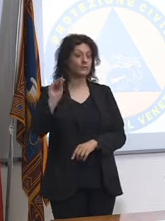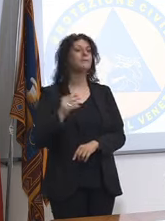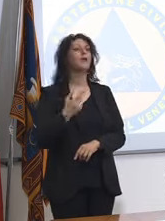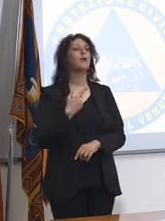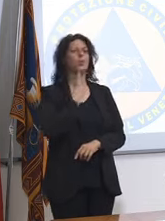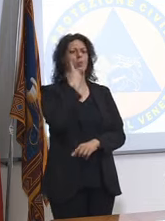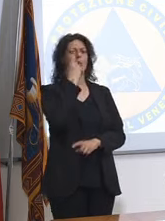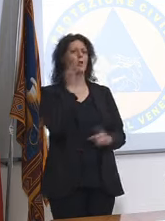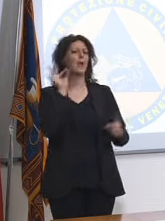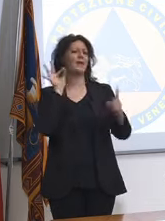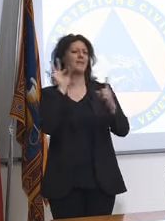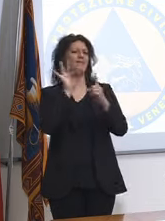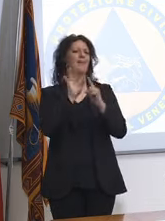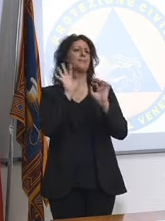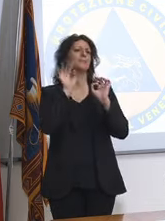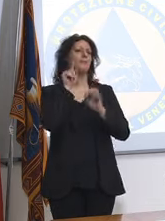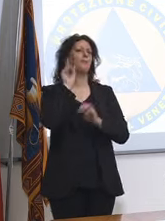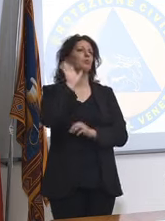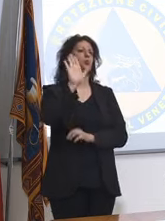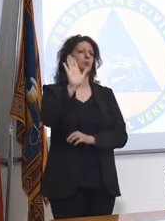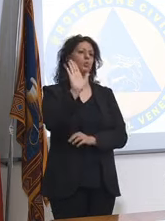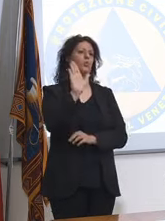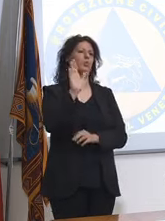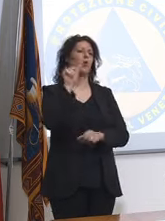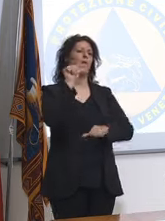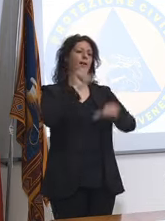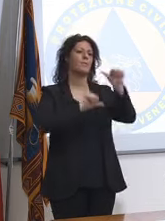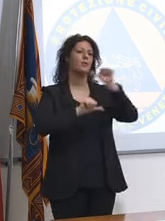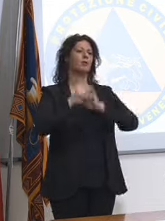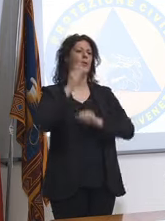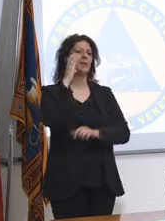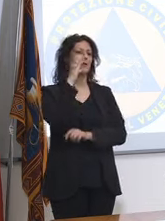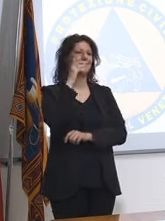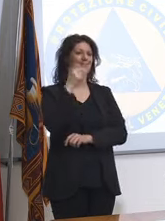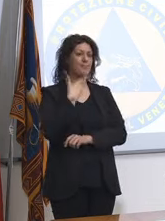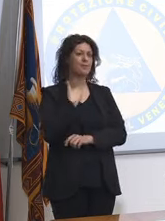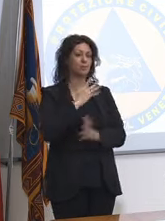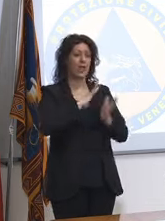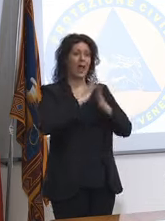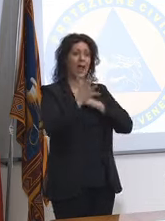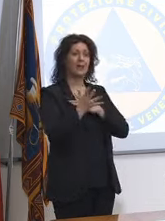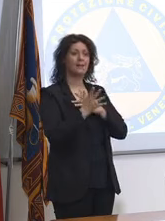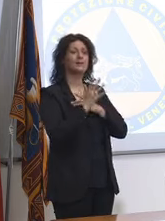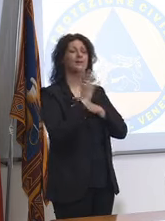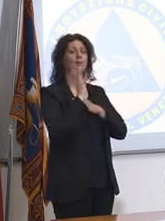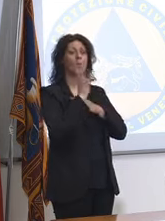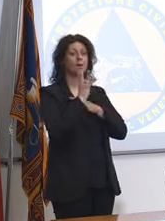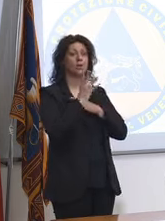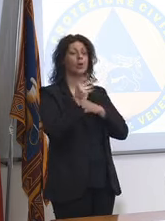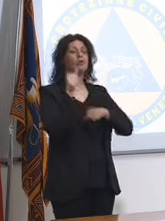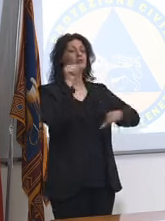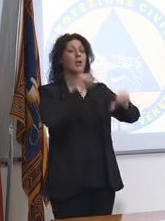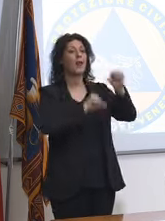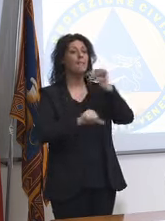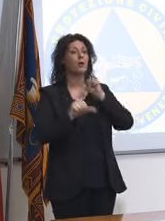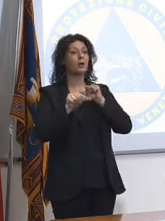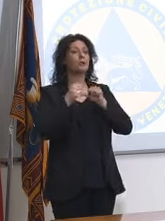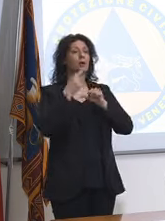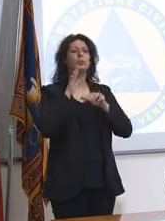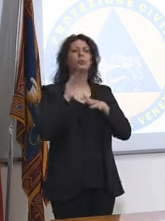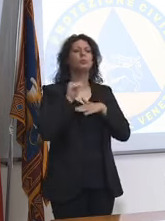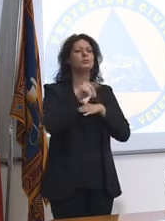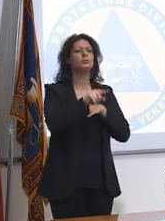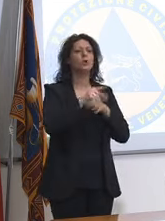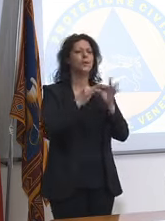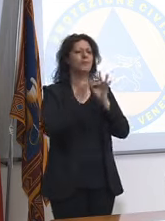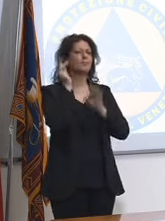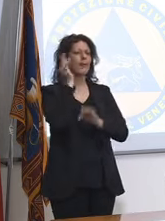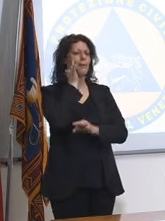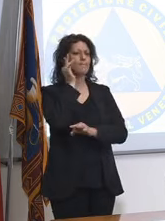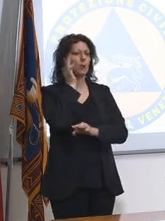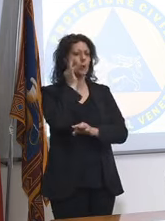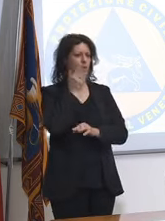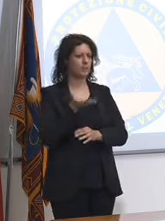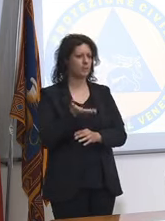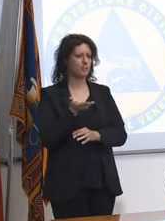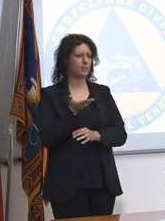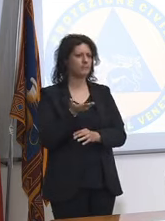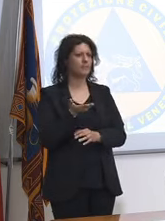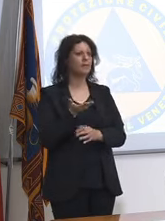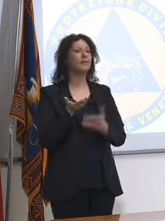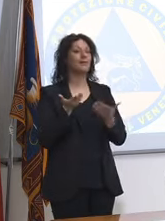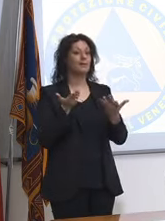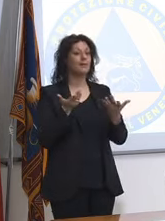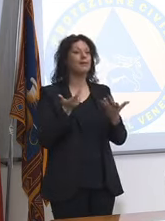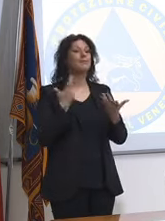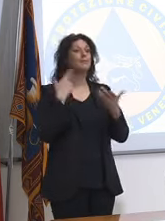quello del professor Crisanti, ma ci sono 14 laboratori che fanno tamponi tutti i giorni. E in tutti i laboratori c'erano prima del